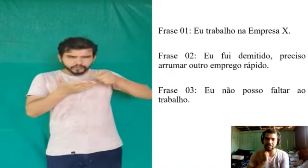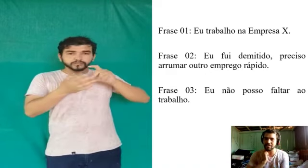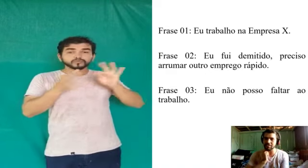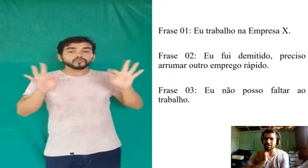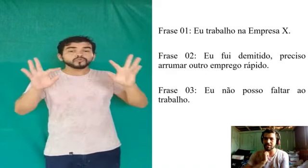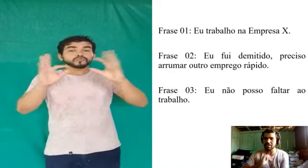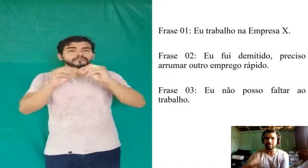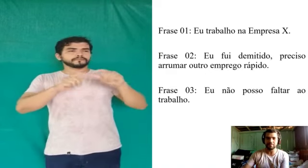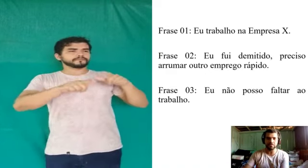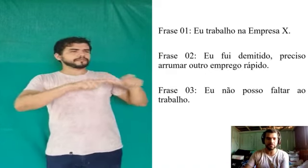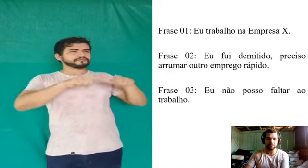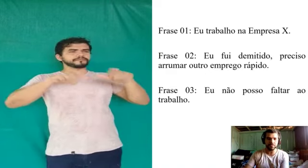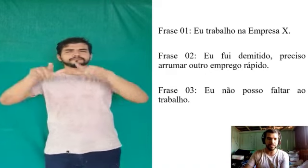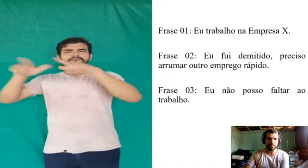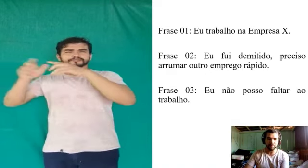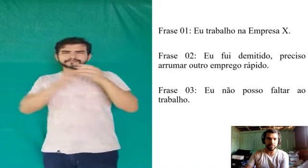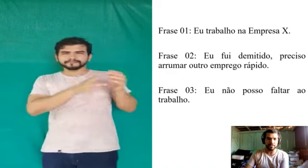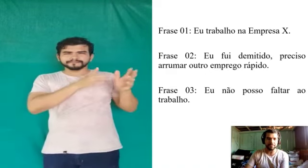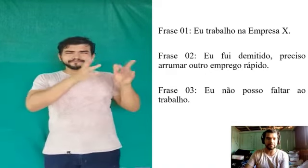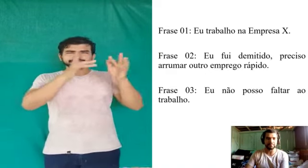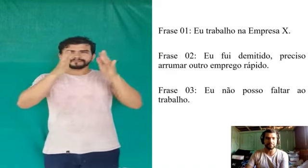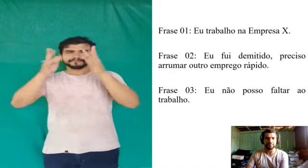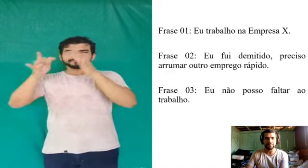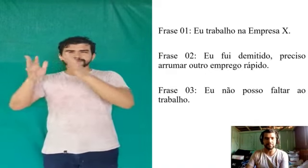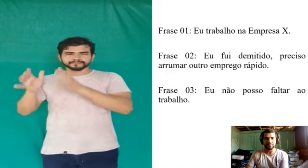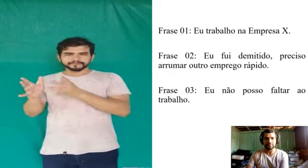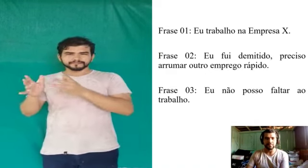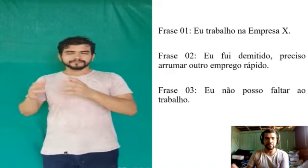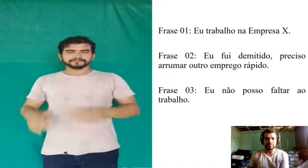vocês verem como é que é. Fechou? Bora lá.